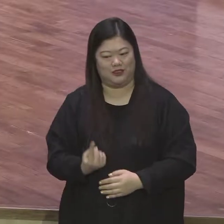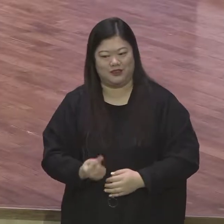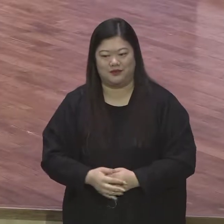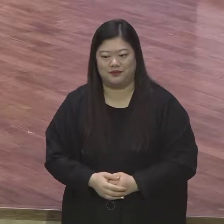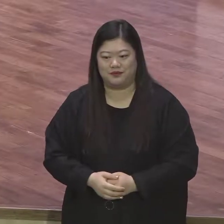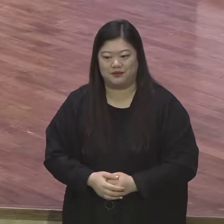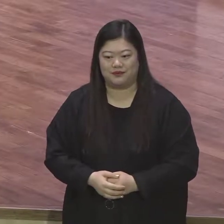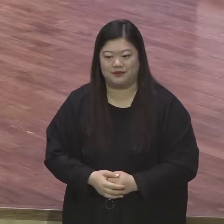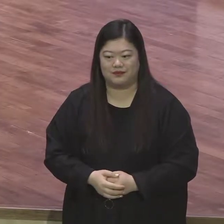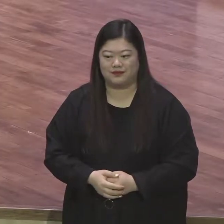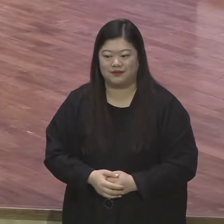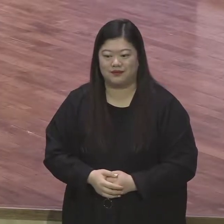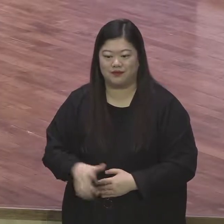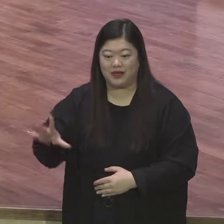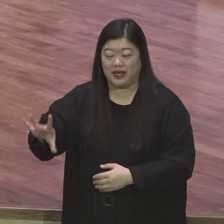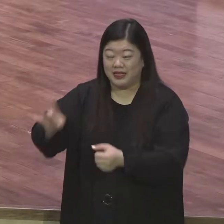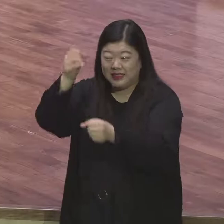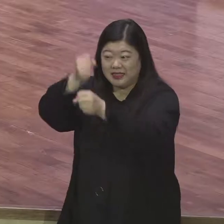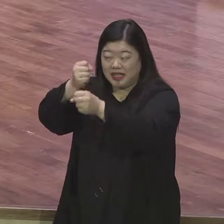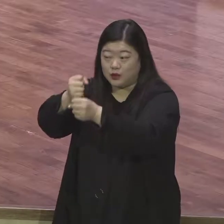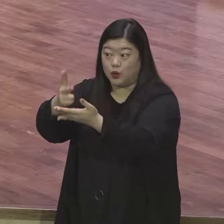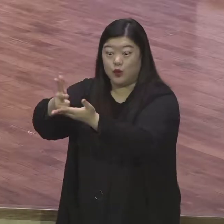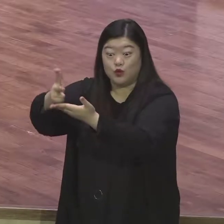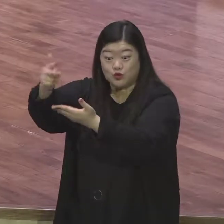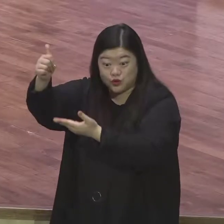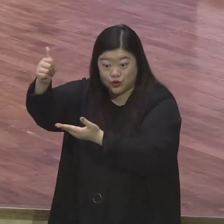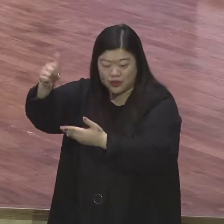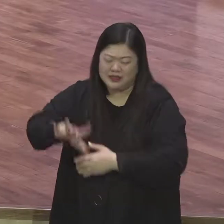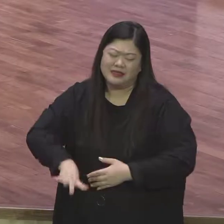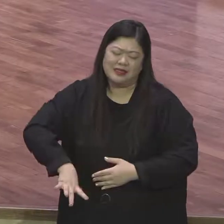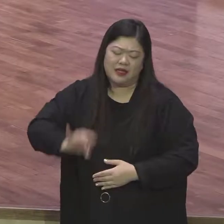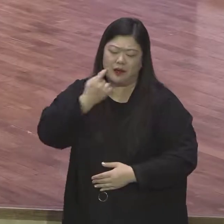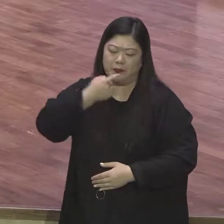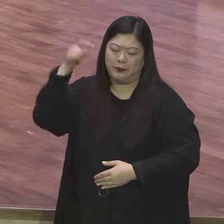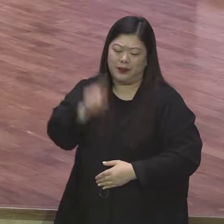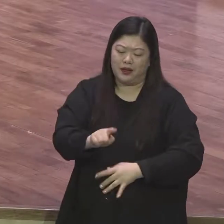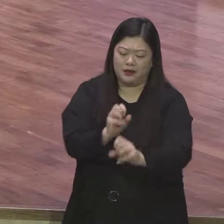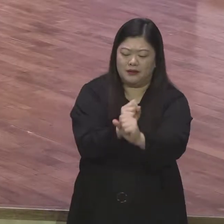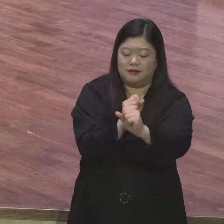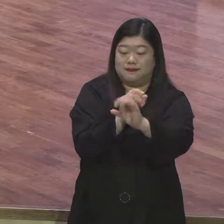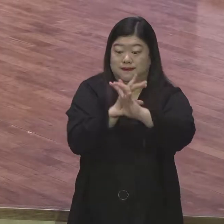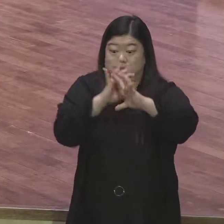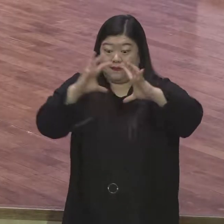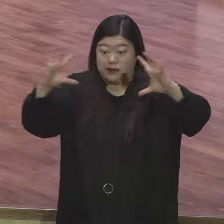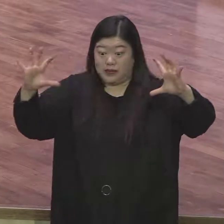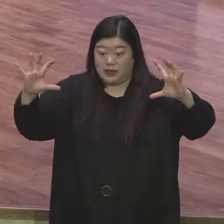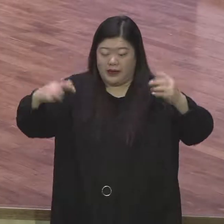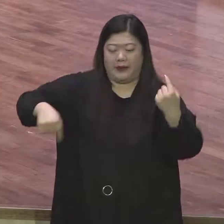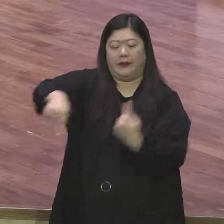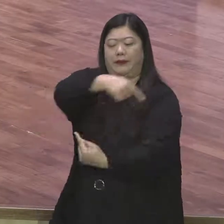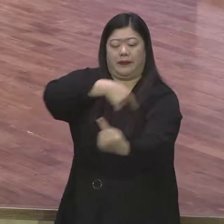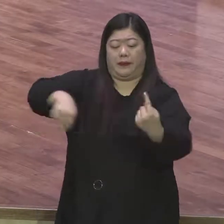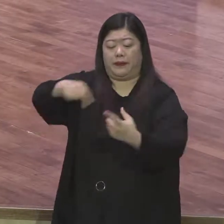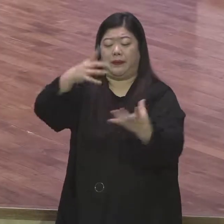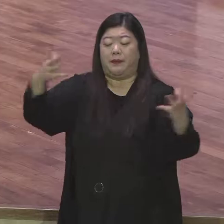창조주 하나님과 동시에 심판주 하나님이시다. 개인적으로 우리는 언제 갈지